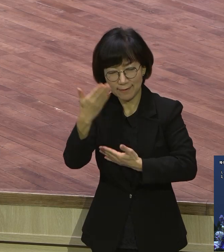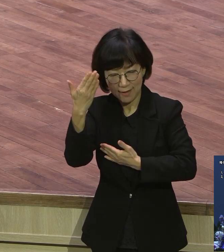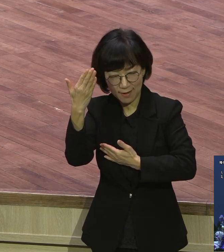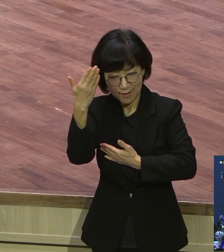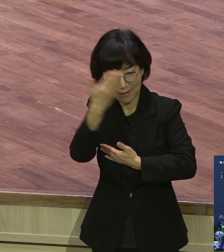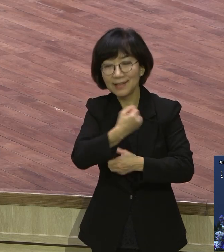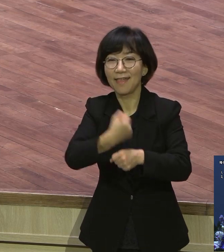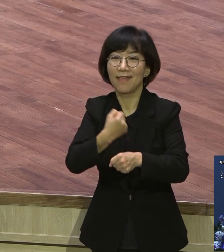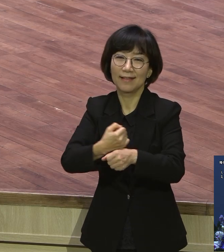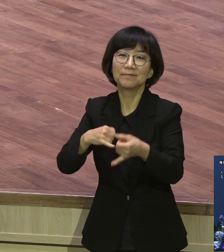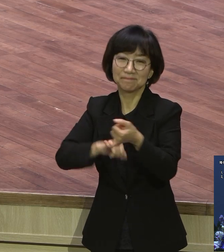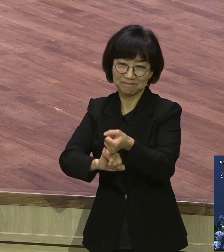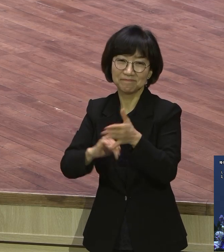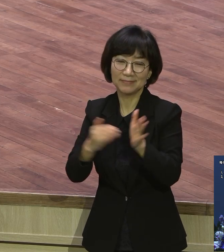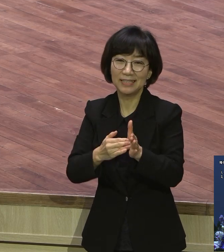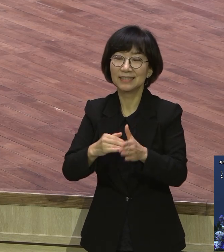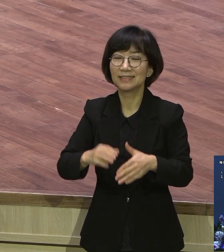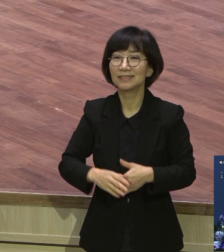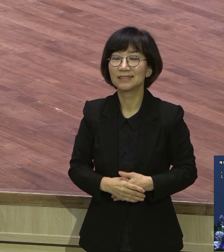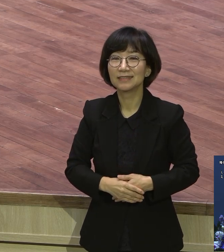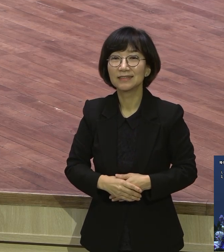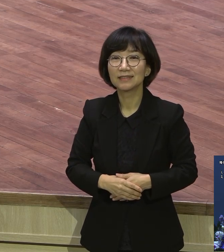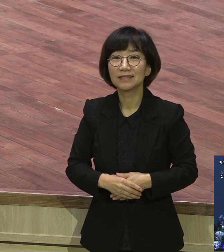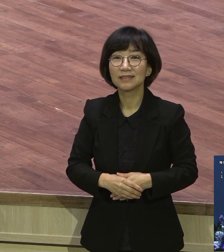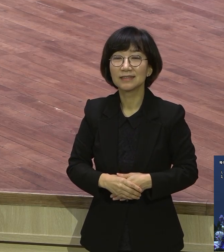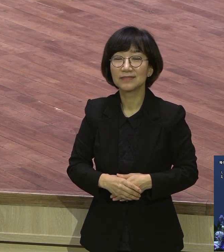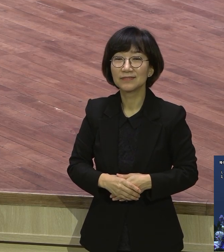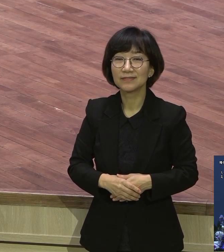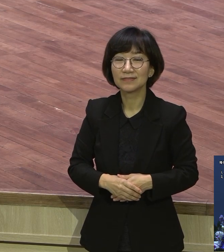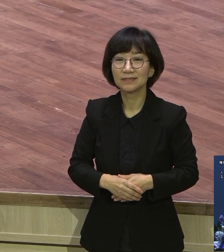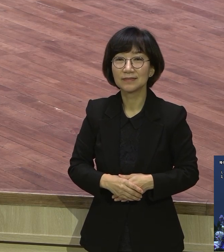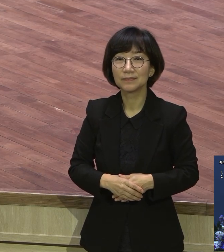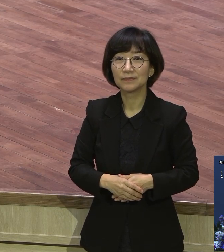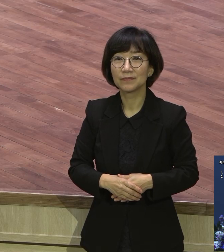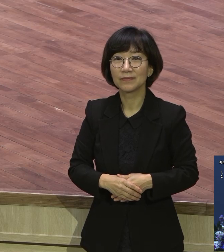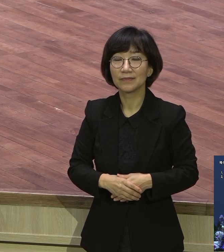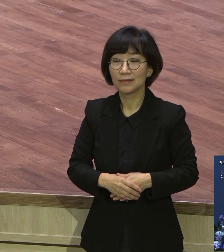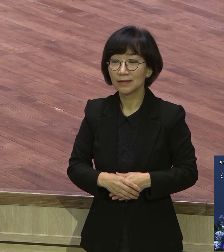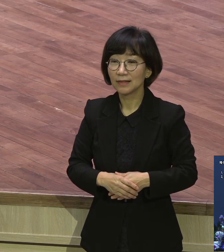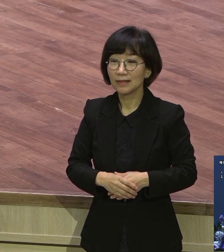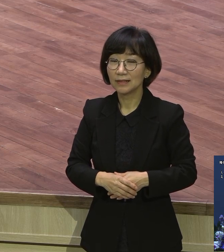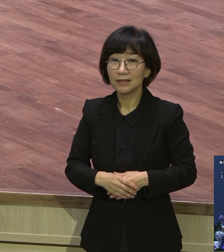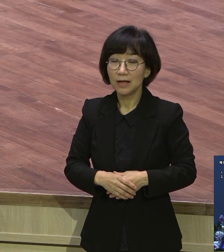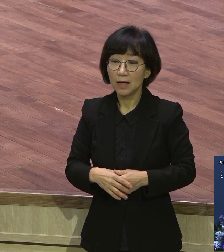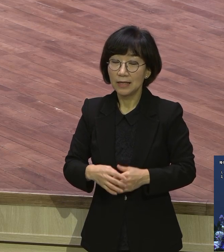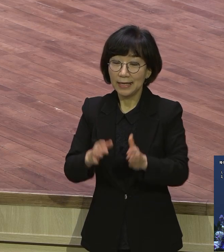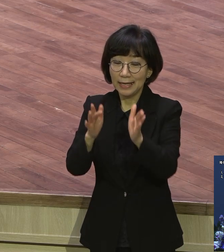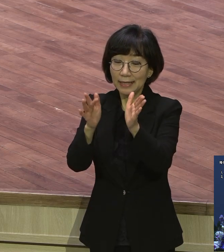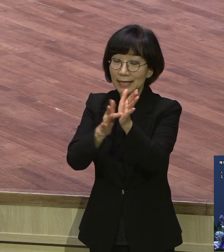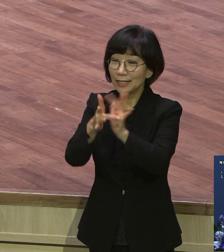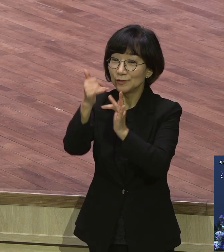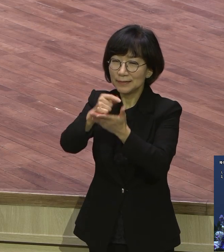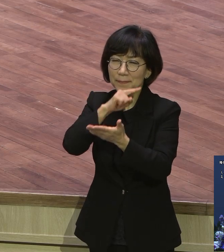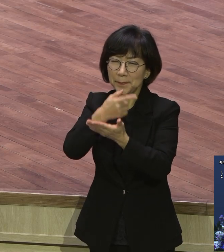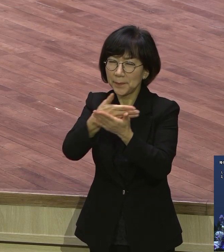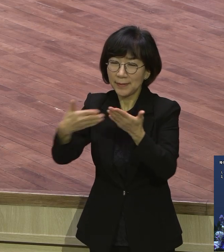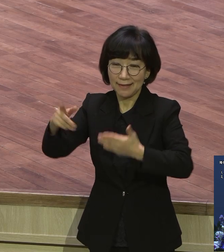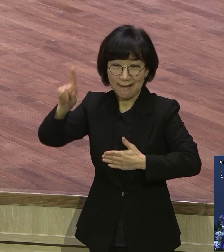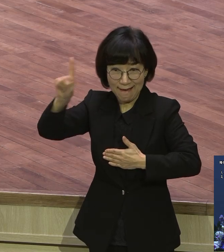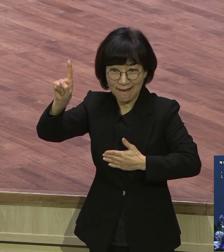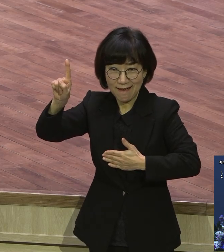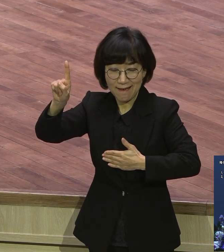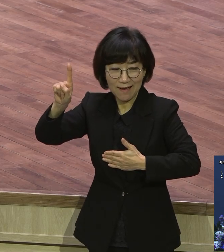그렇게 말씀하셨습니다 예수의 피가 오직 예수의 피로만이